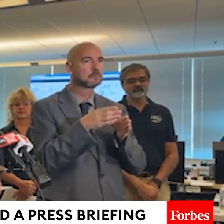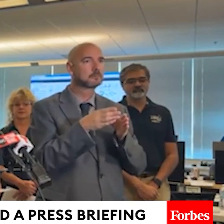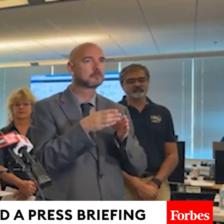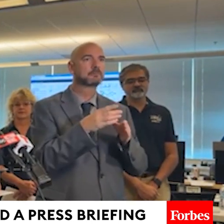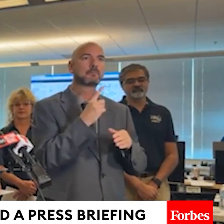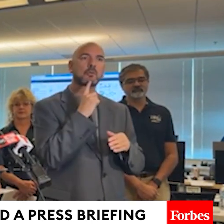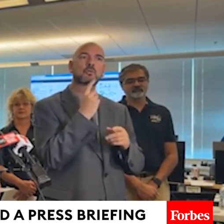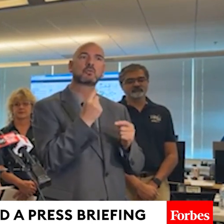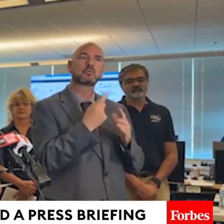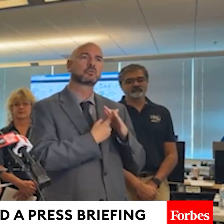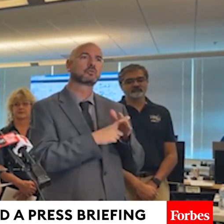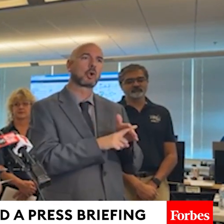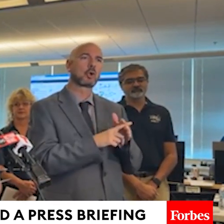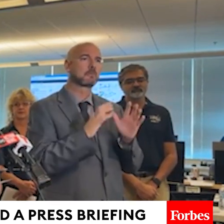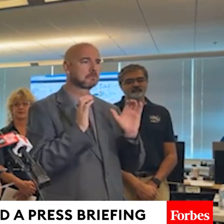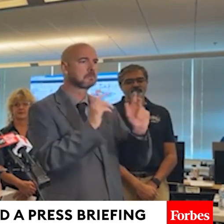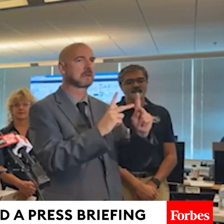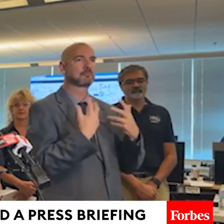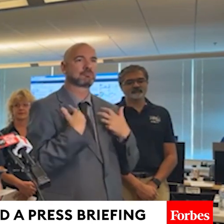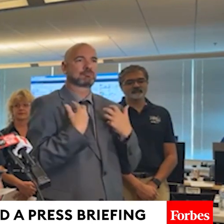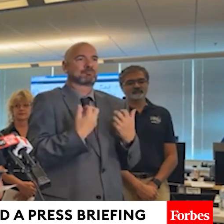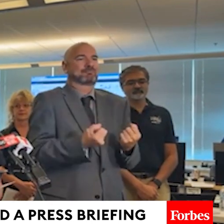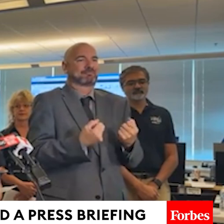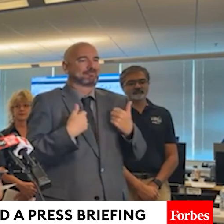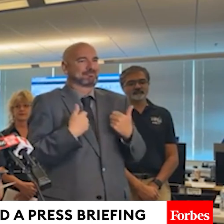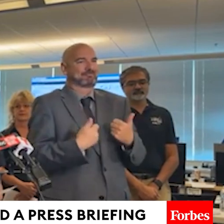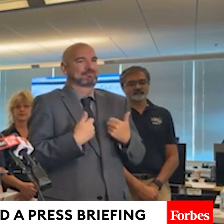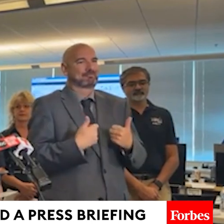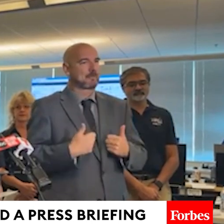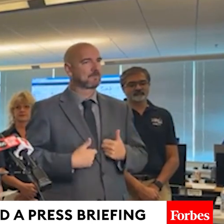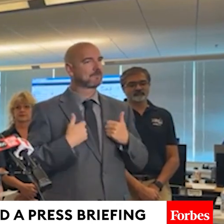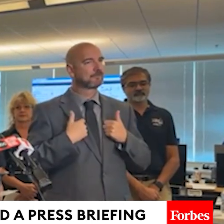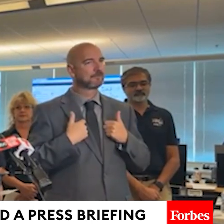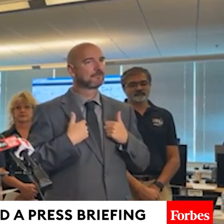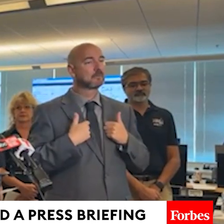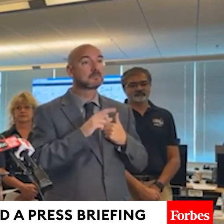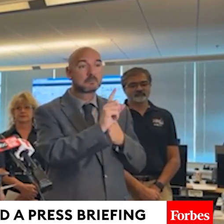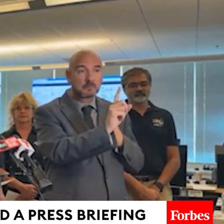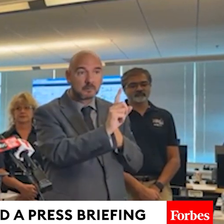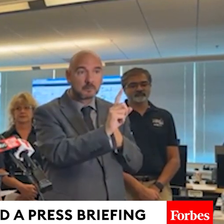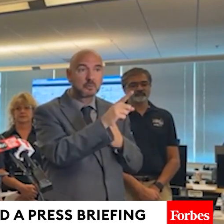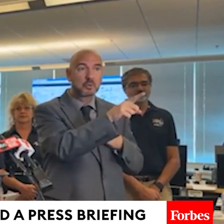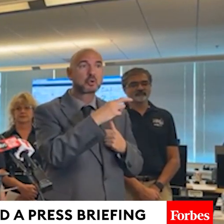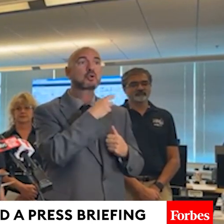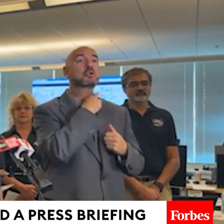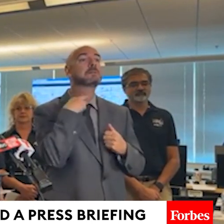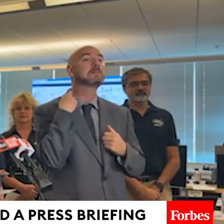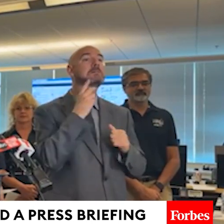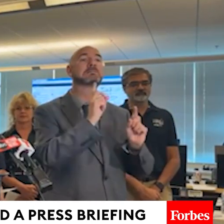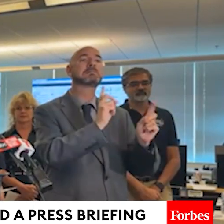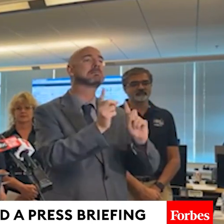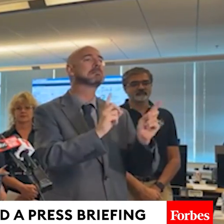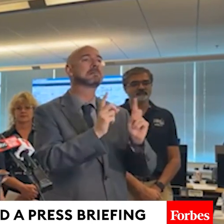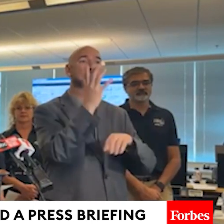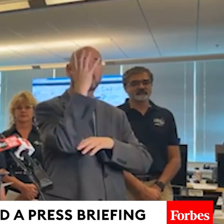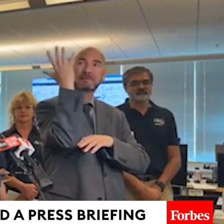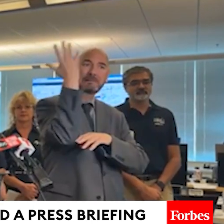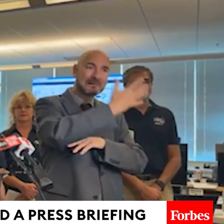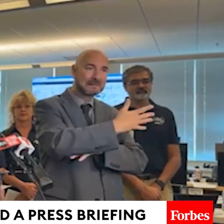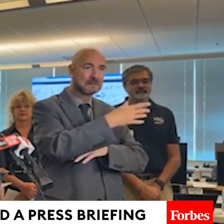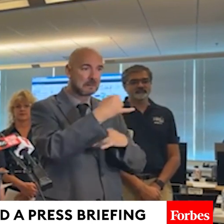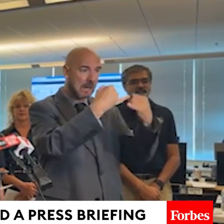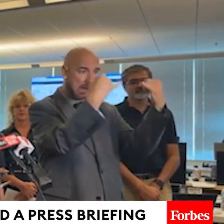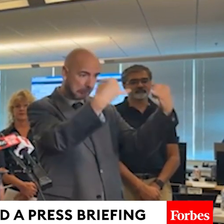proceso de recuperación. Por favor, no se arriesgue. Hay muchas ramas y muchos árboles que también